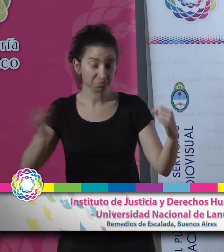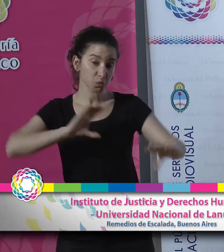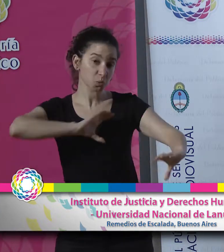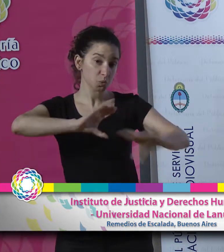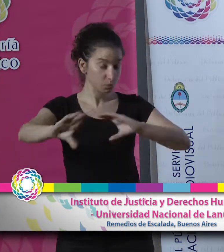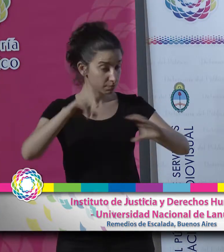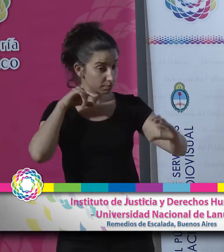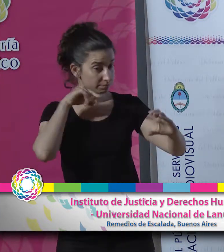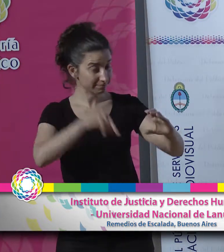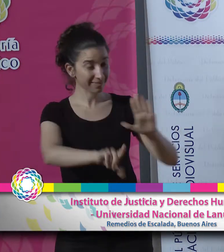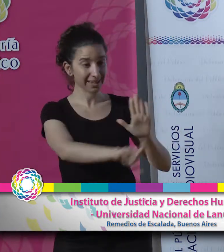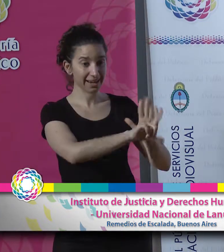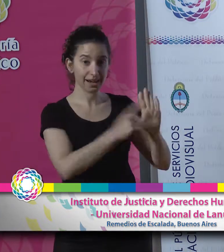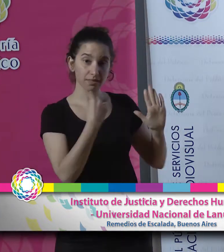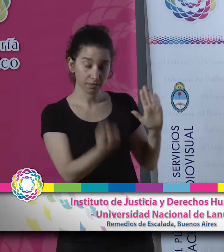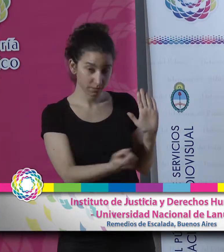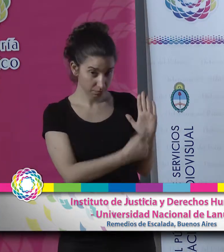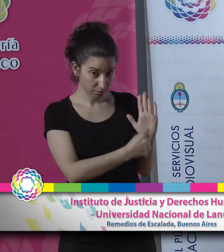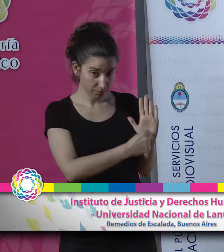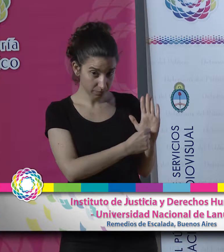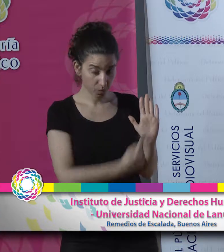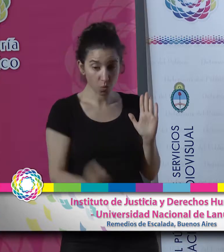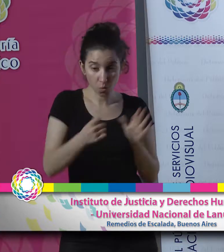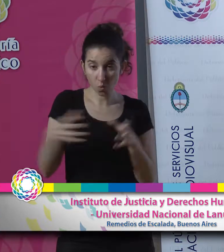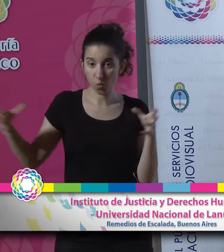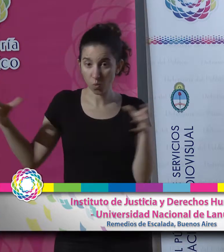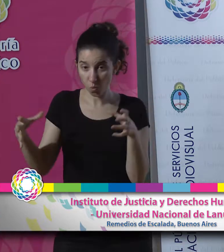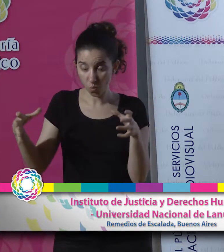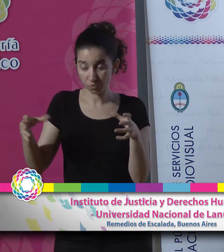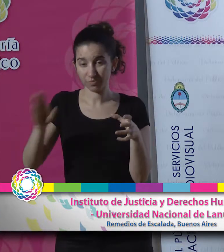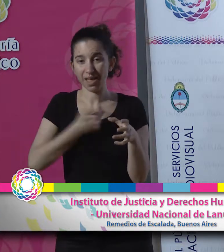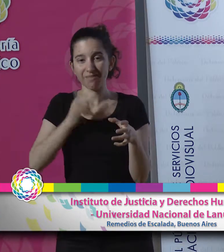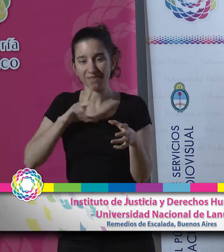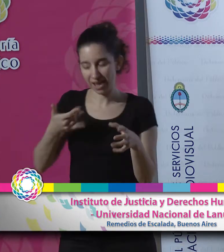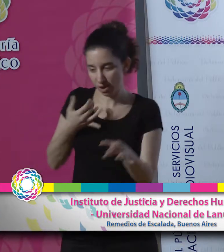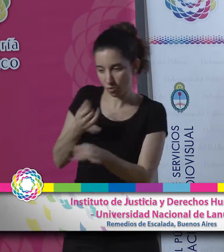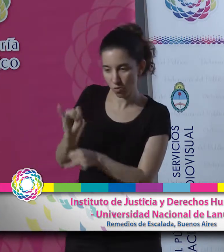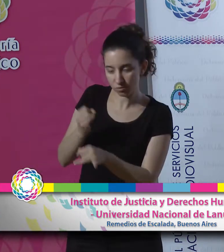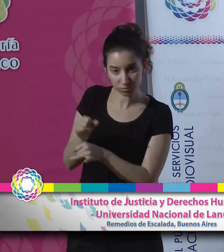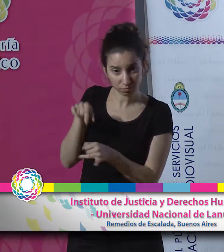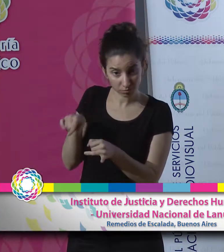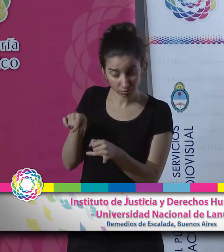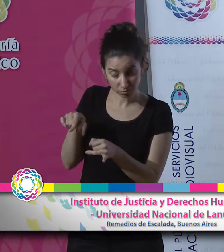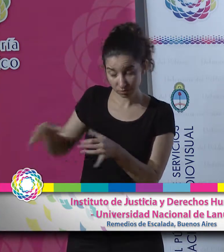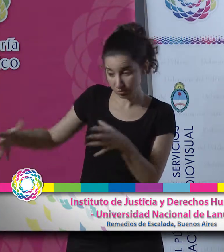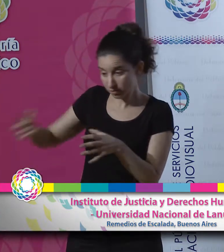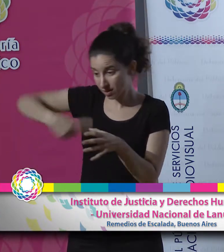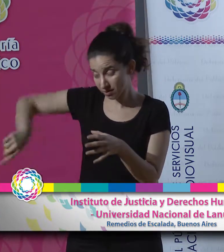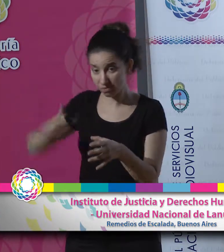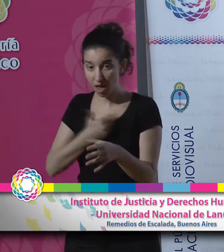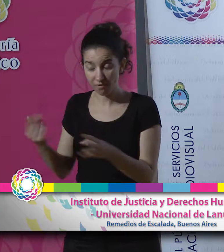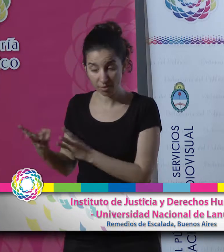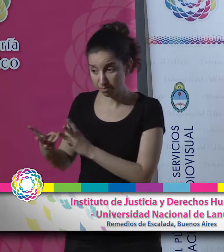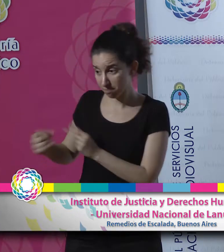contemplada la ley eran dos consejos en el consejo de la fcca un consejo asesor de la fcca que el decreto y la intervención a la fcca eliminó y